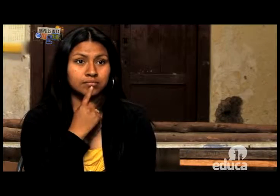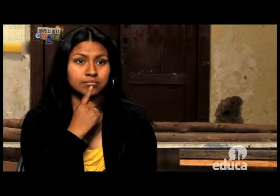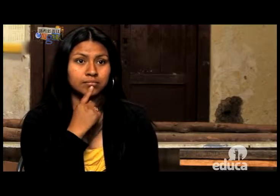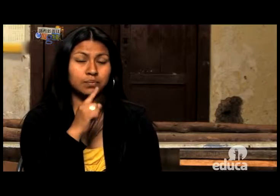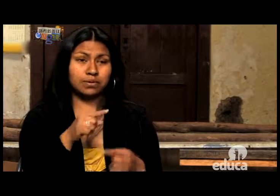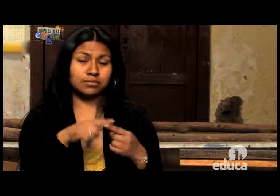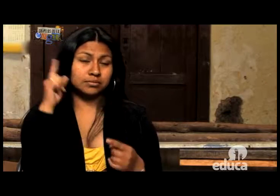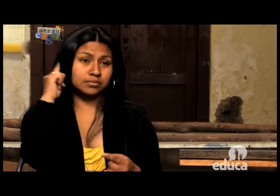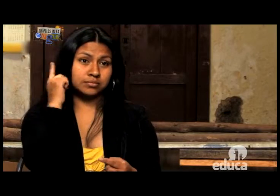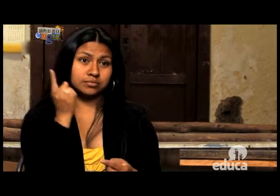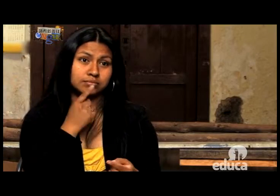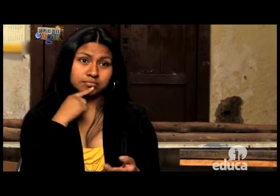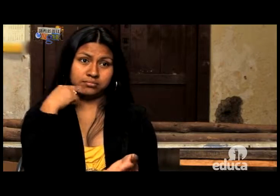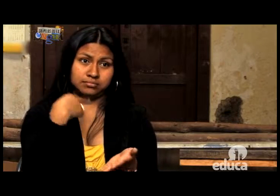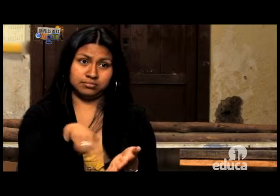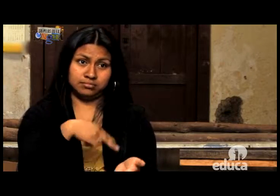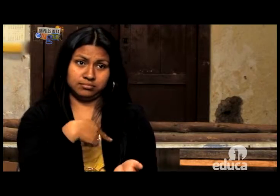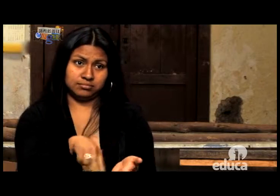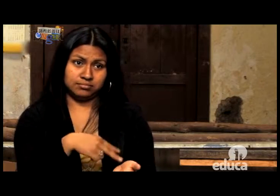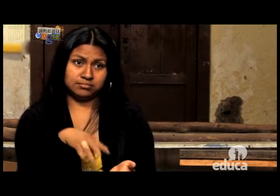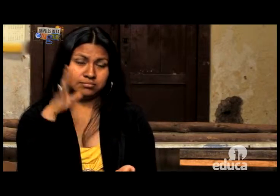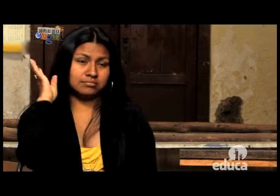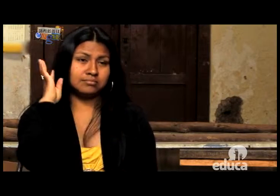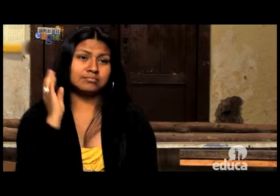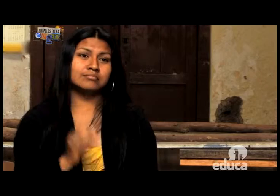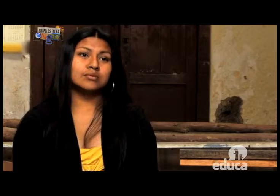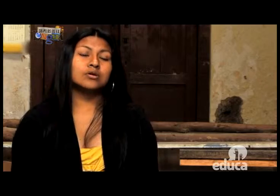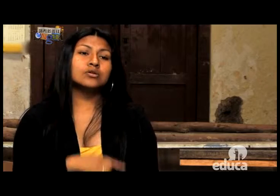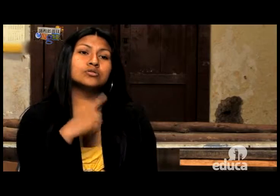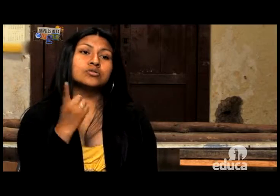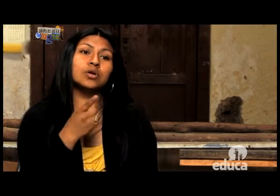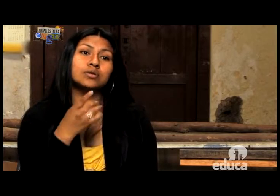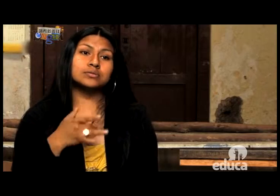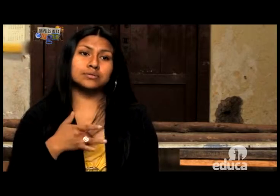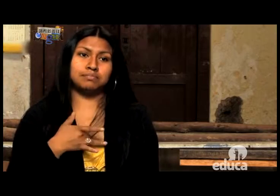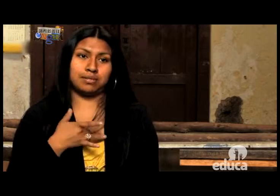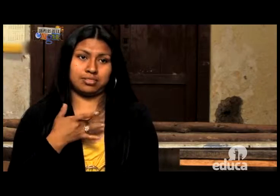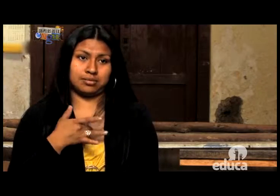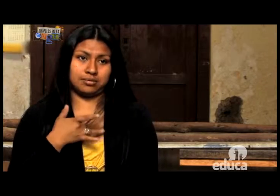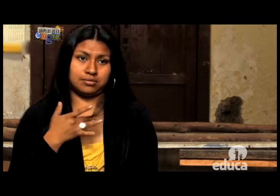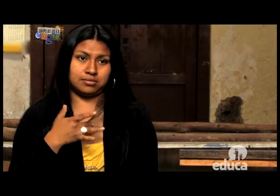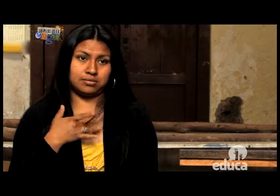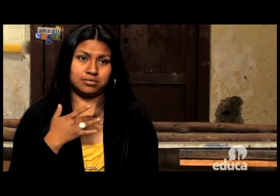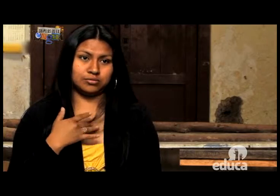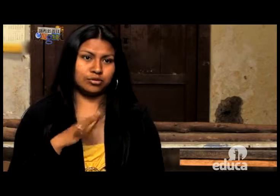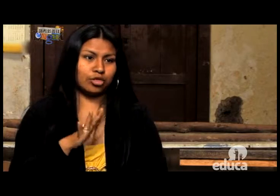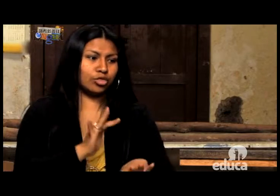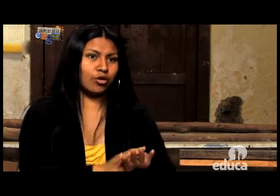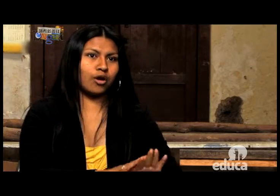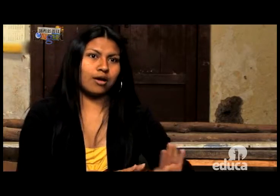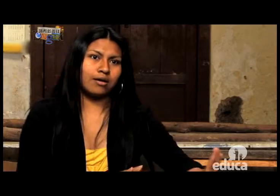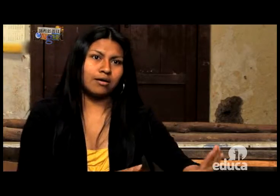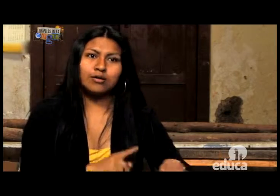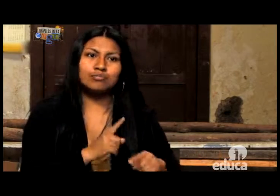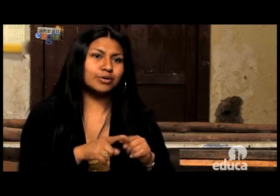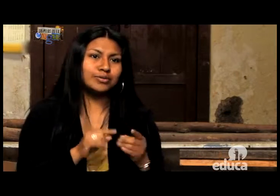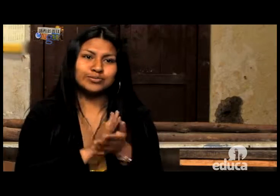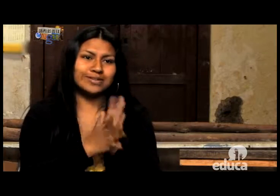Si los sordos podemos bailar, las personas sordas podemos sentir la música. No escuchamos nada,